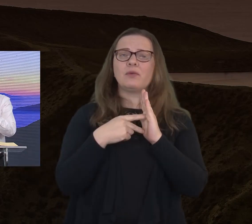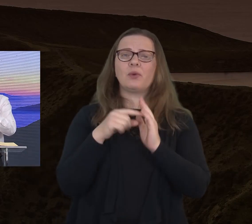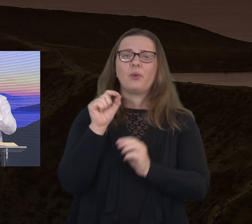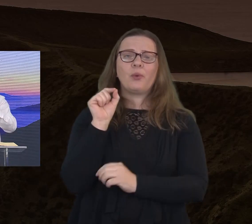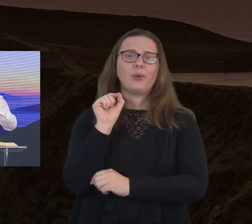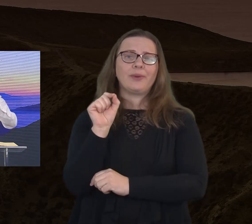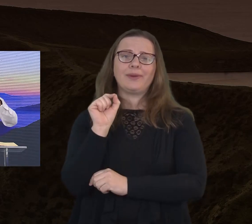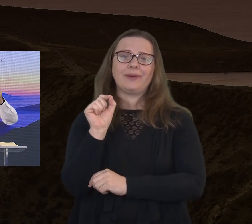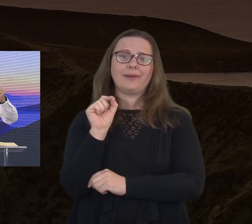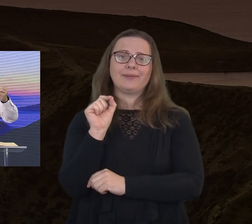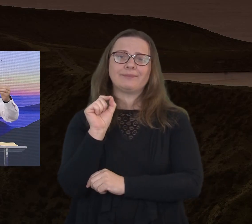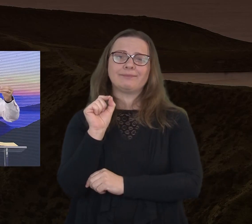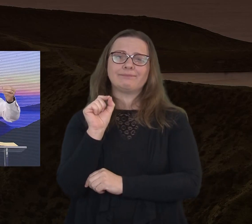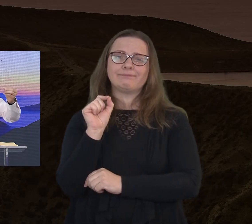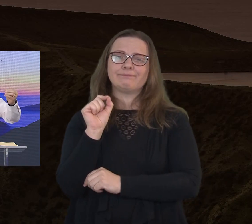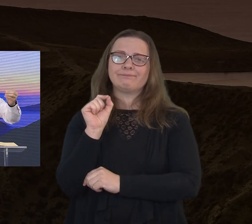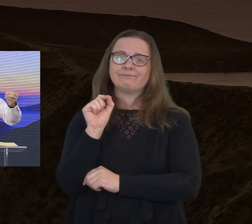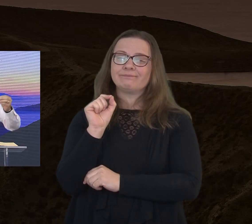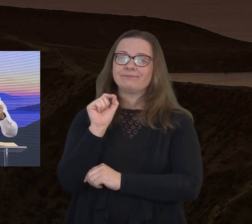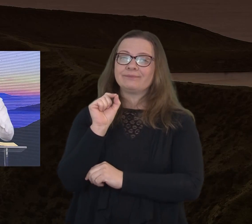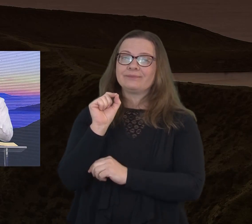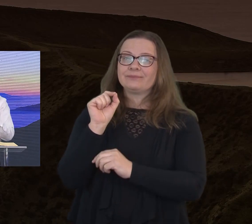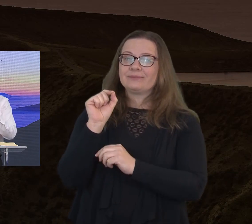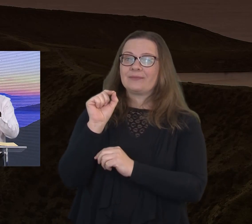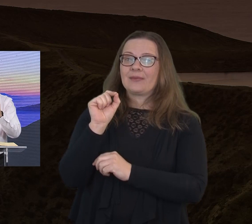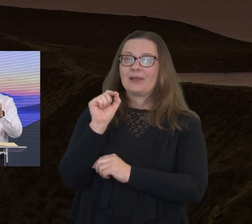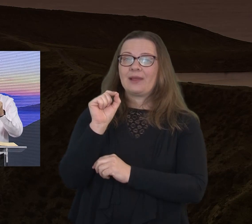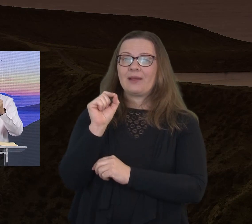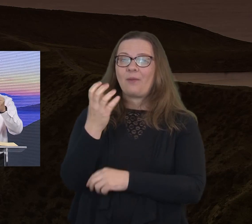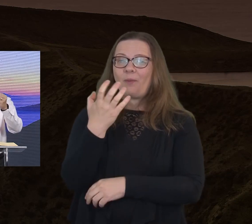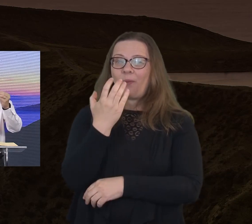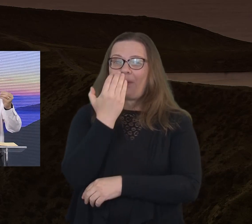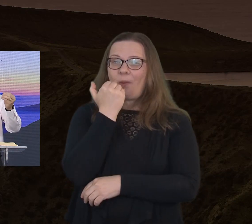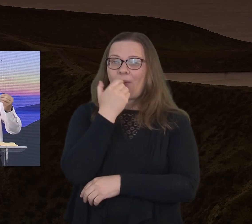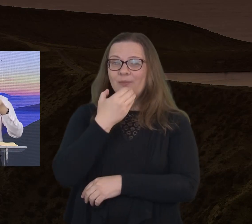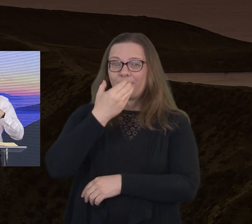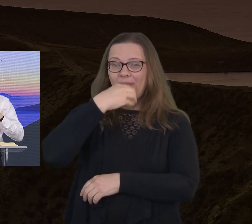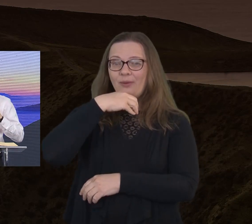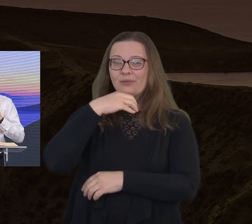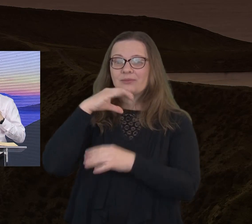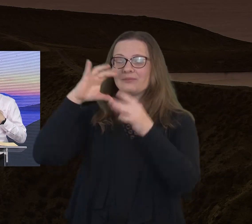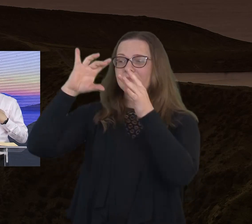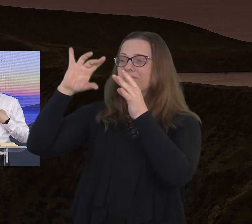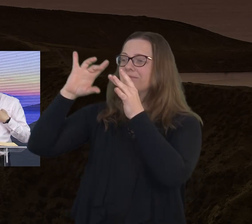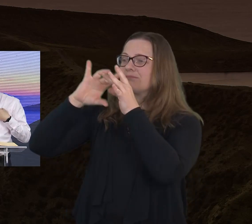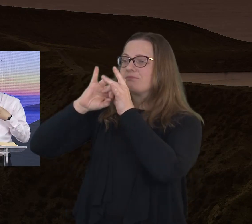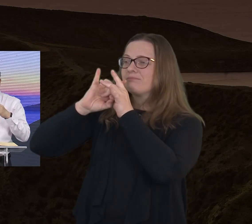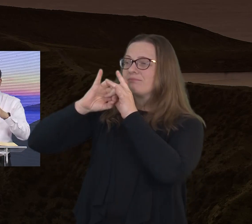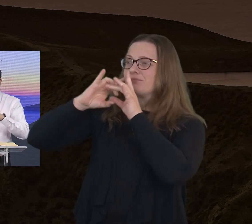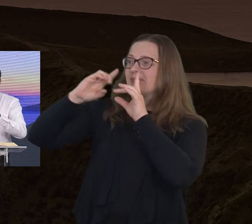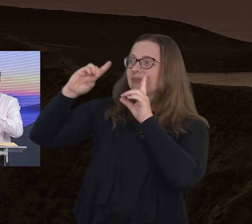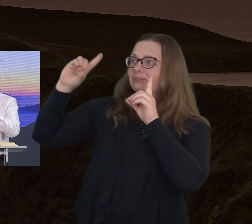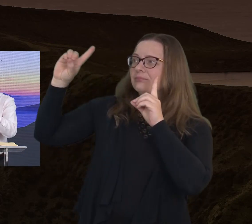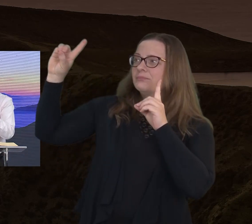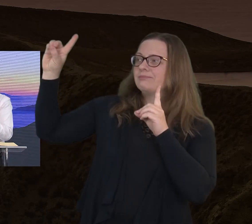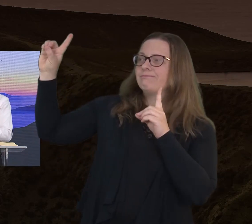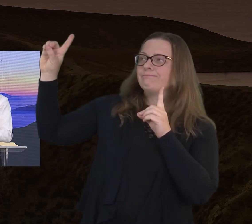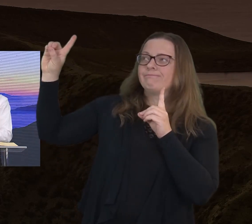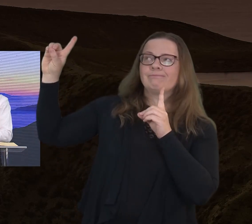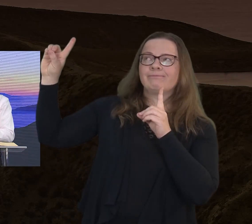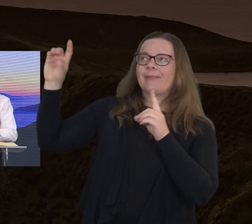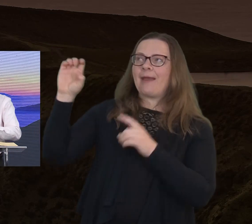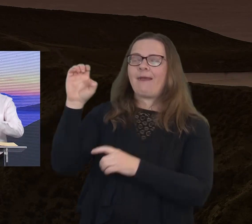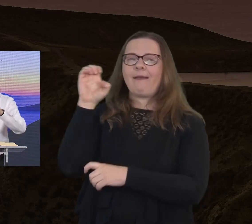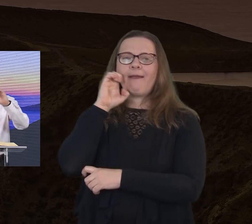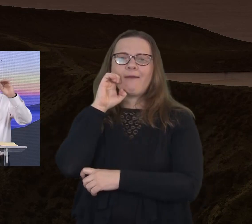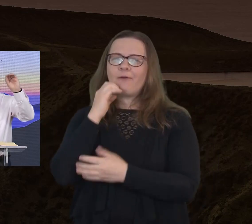se desconectaram de Deus. Quando se desconecta de Deus, você então cria seu próprio senso de